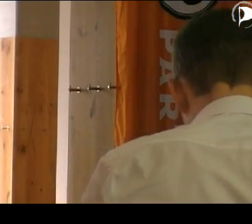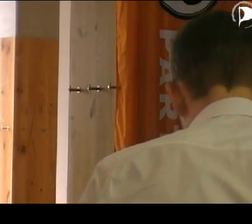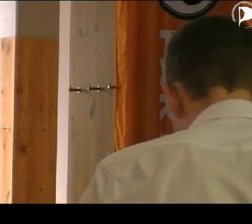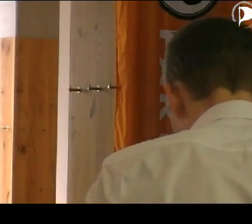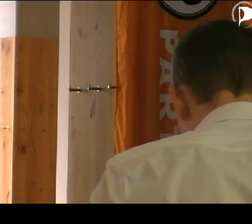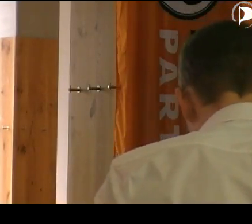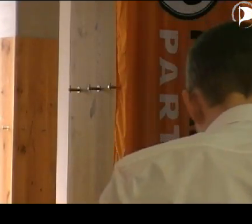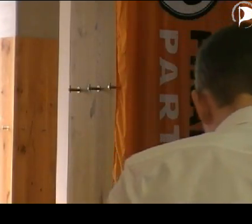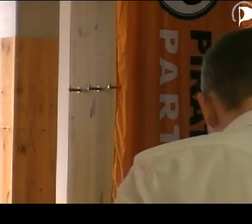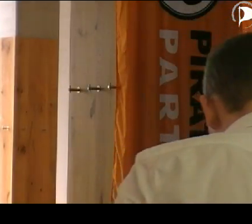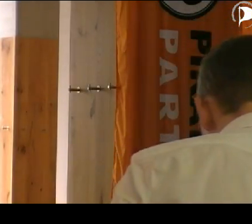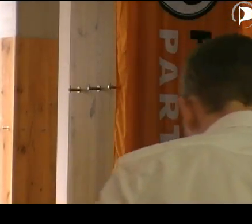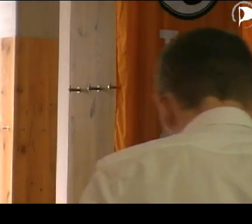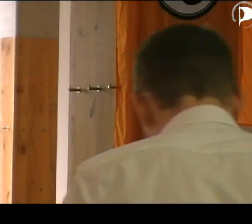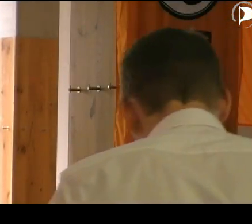weiter sagte